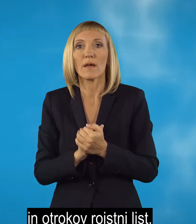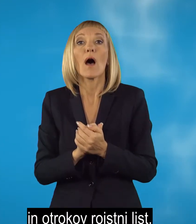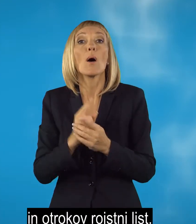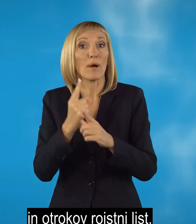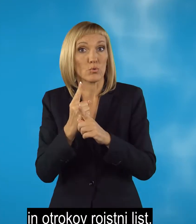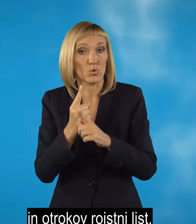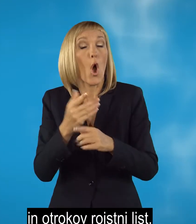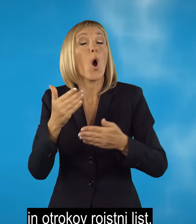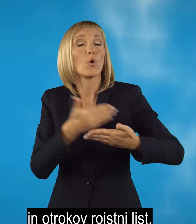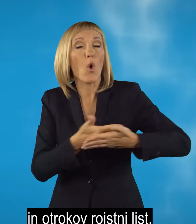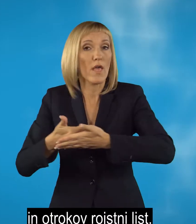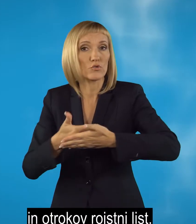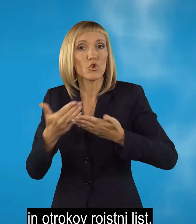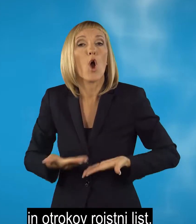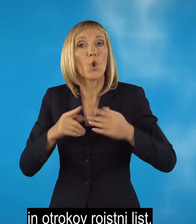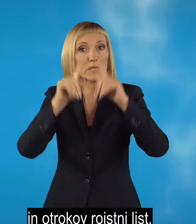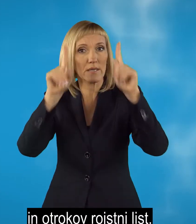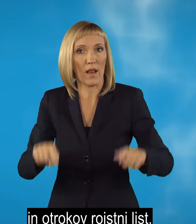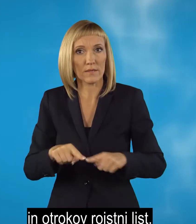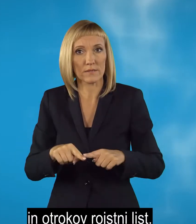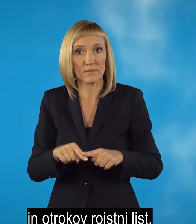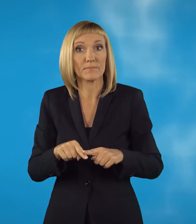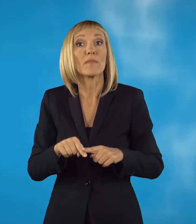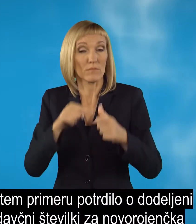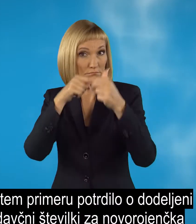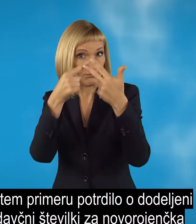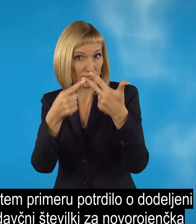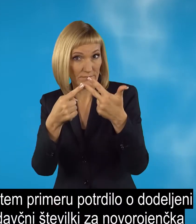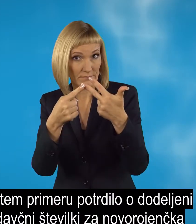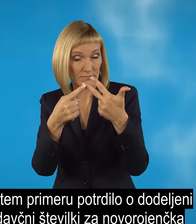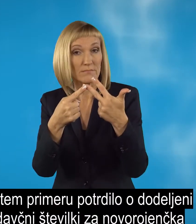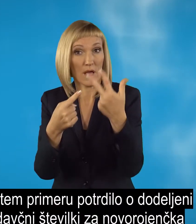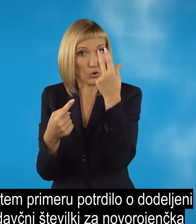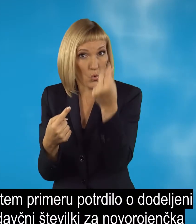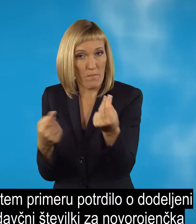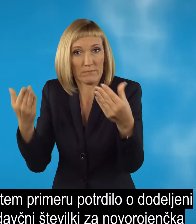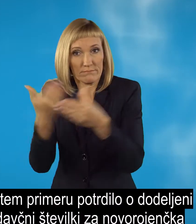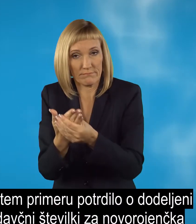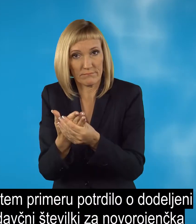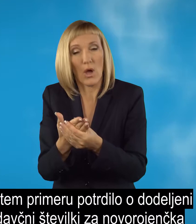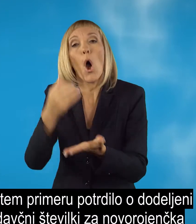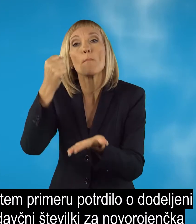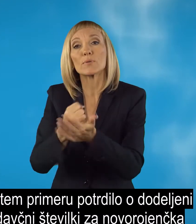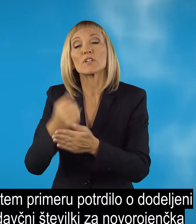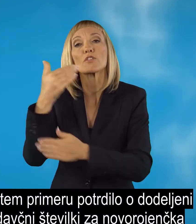in otrokov rojstni list. V tem primeru potrdilo o dodeljeni davčni številki za